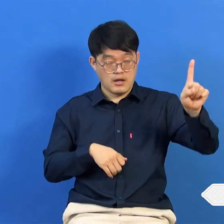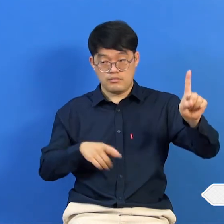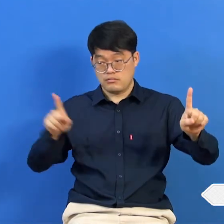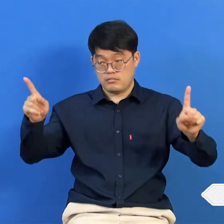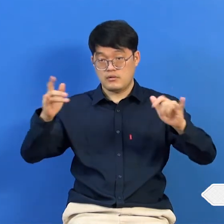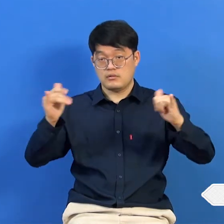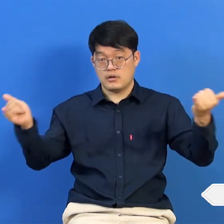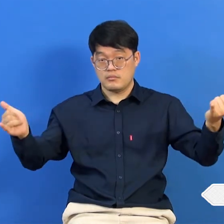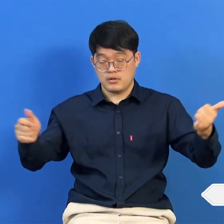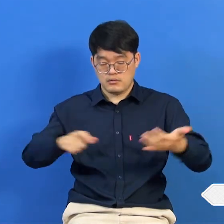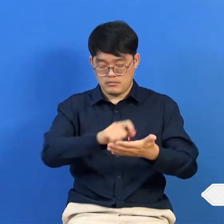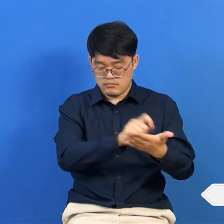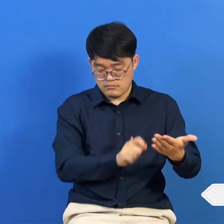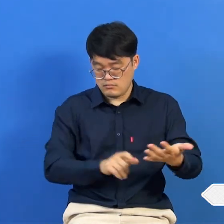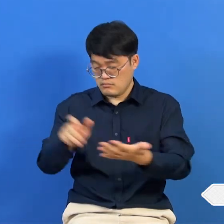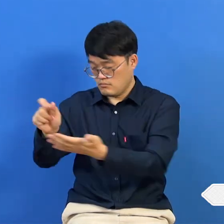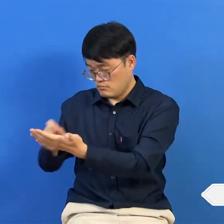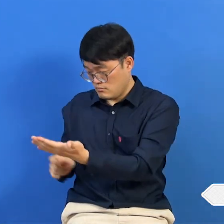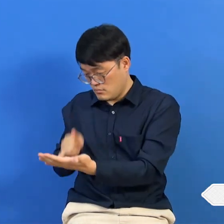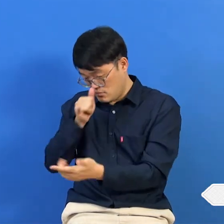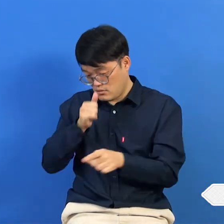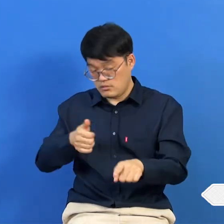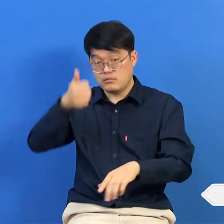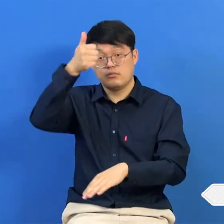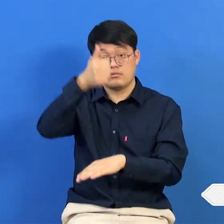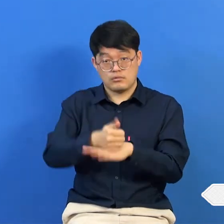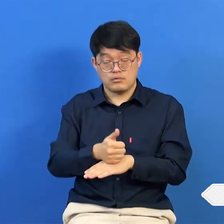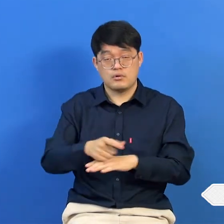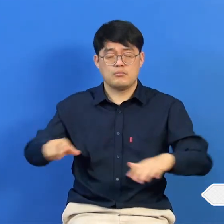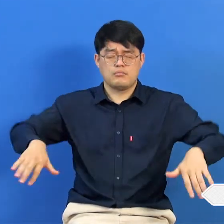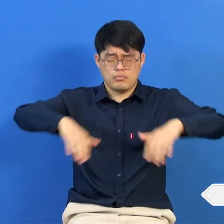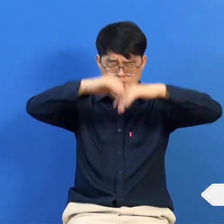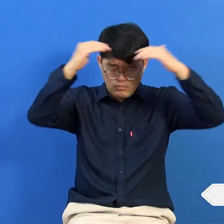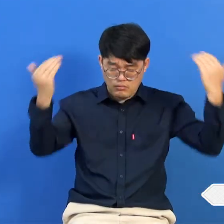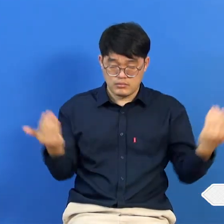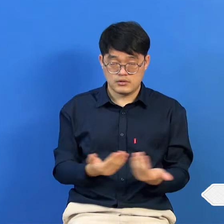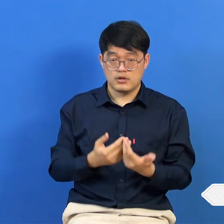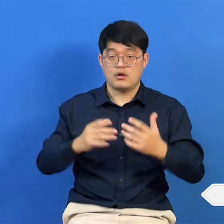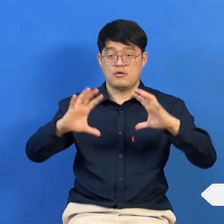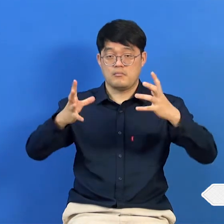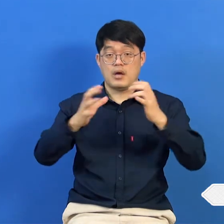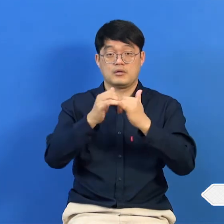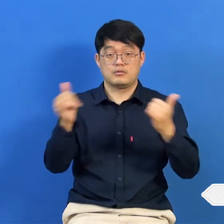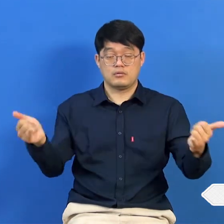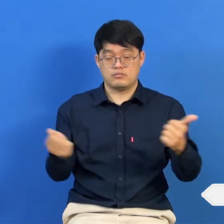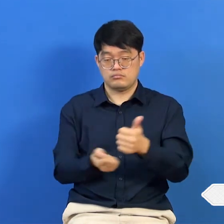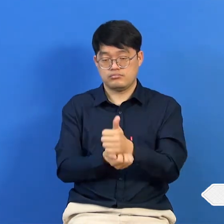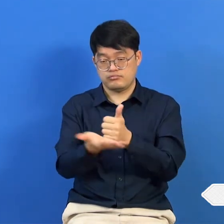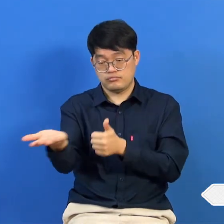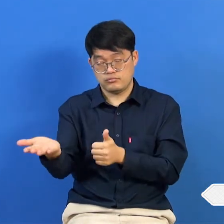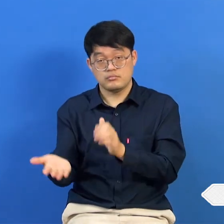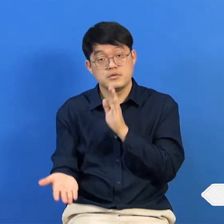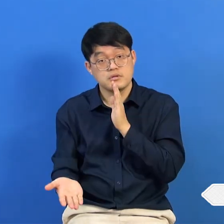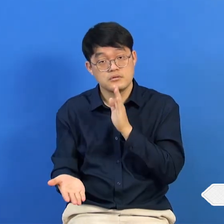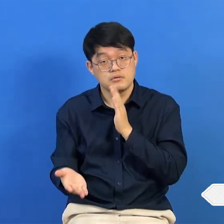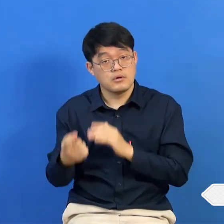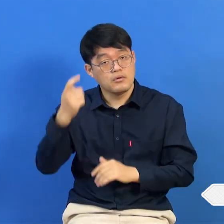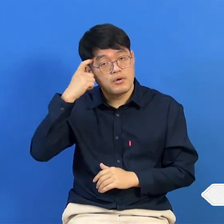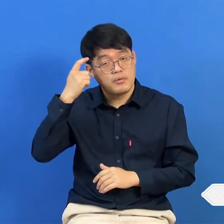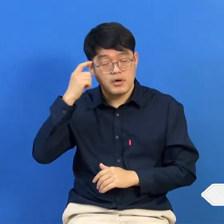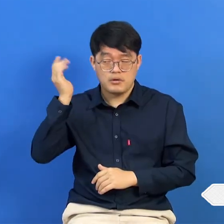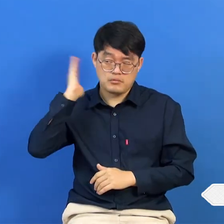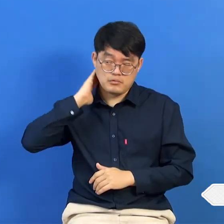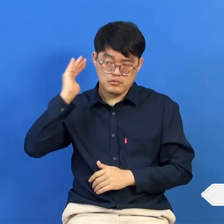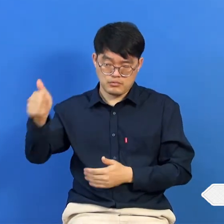그 결과는 모든 국민에게 그대로 미칩니다. 그것은 대통령이 사인하는 것은